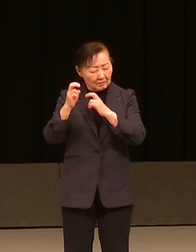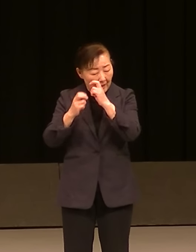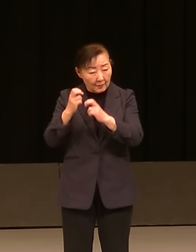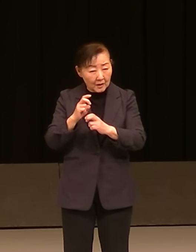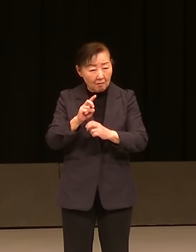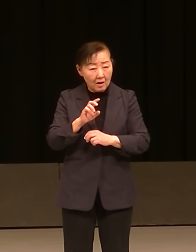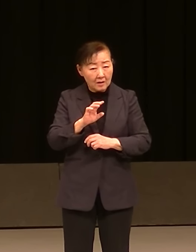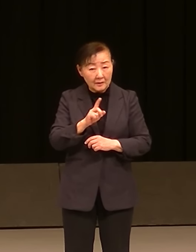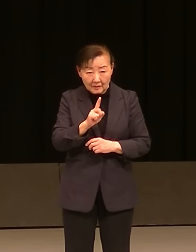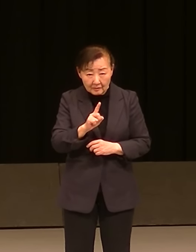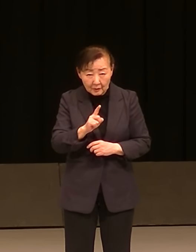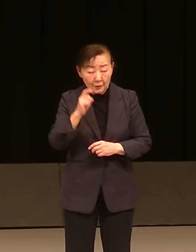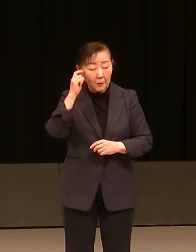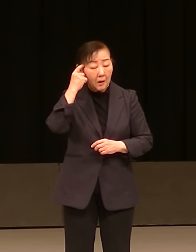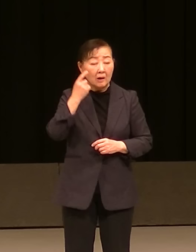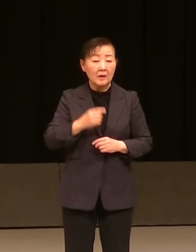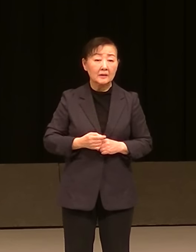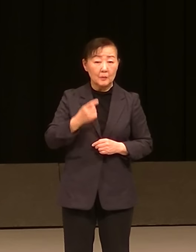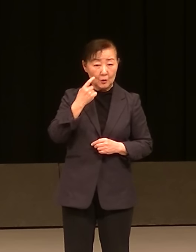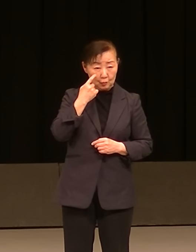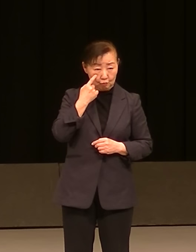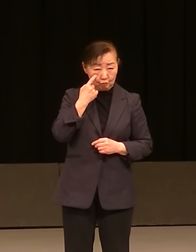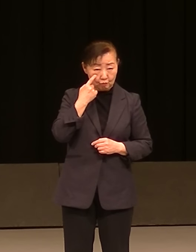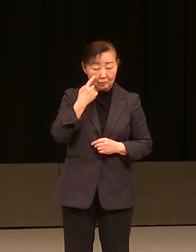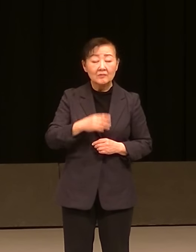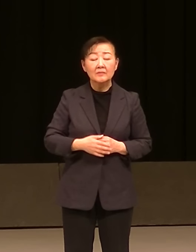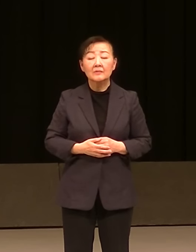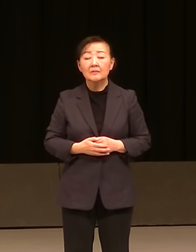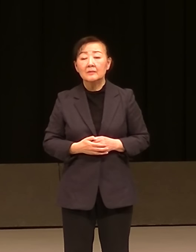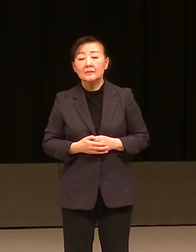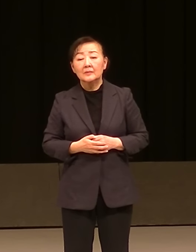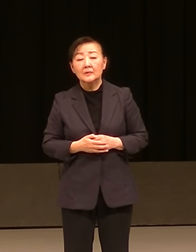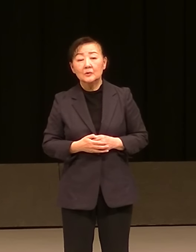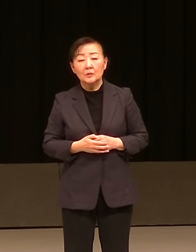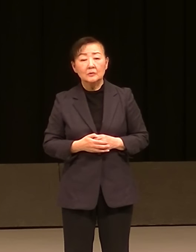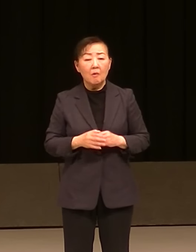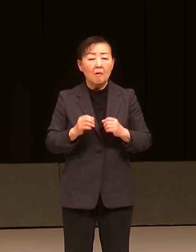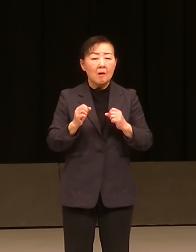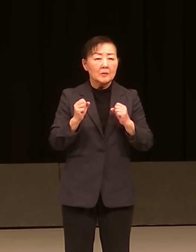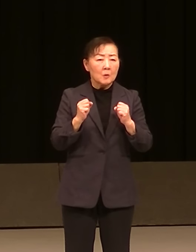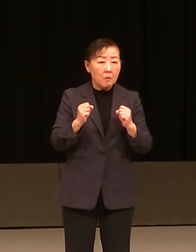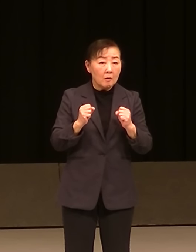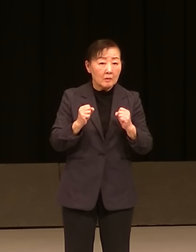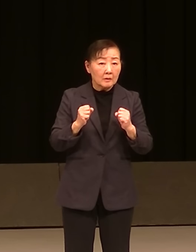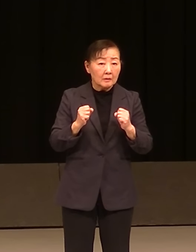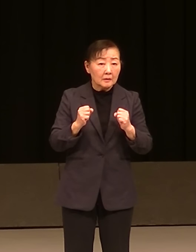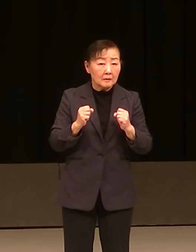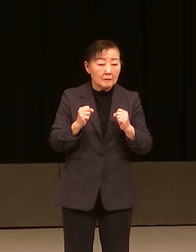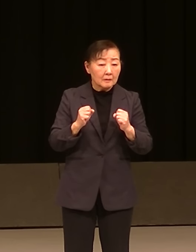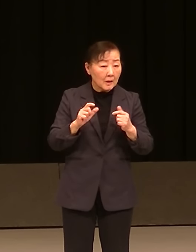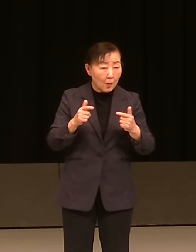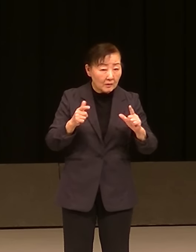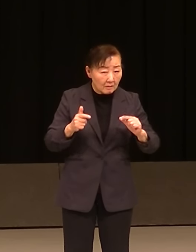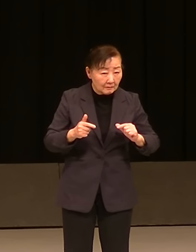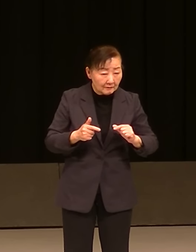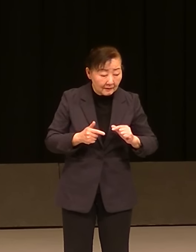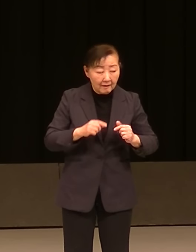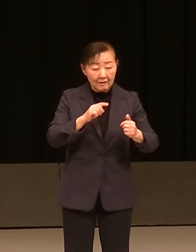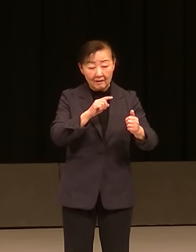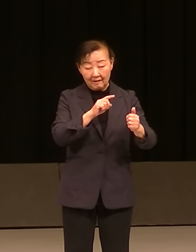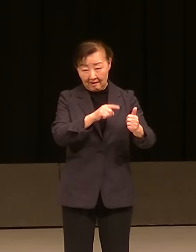かということを考えてみると、いうことをすると、ちょっと脅威というイメージとは違う目で彼らを見